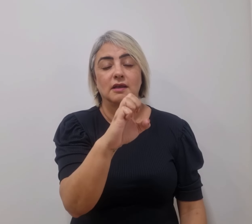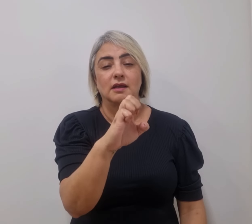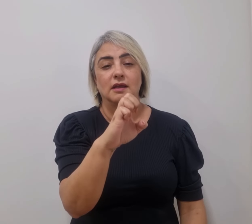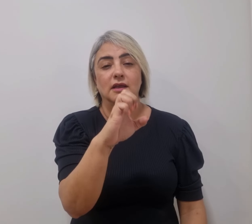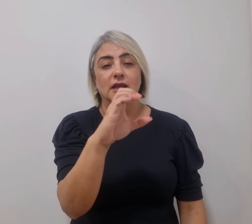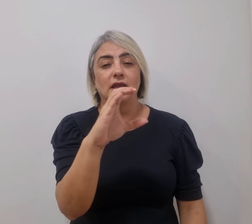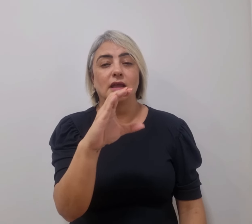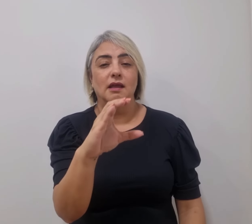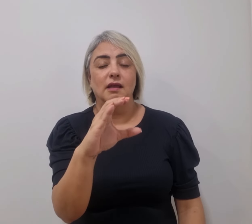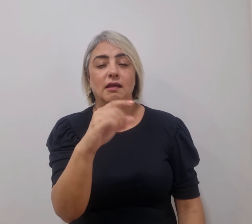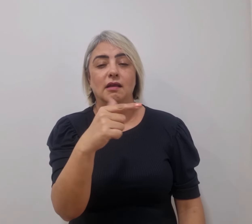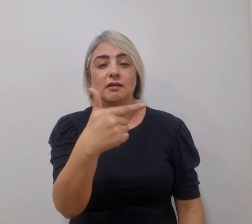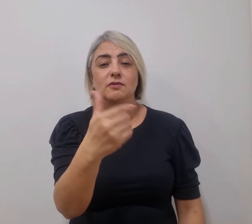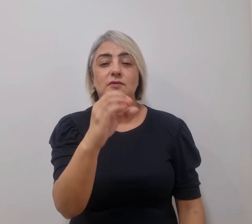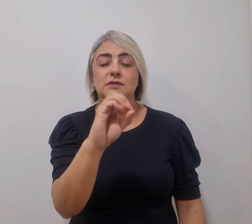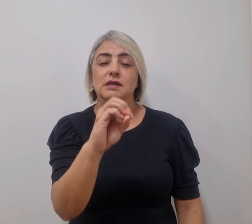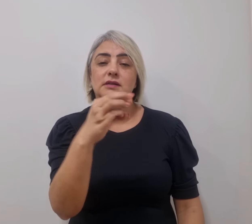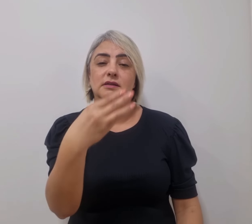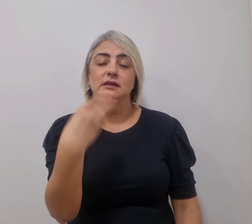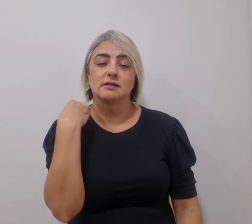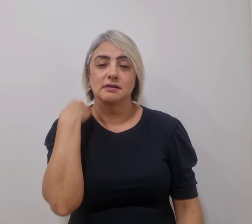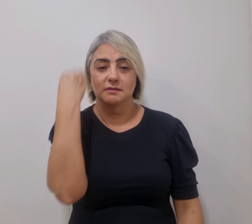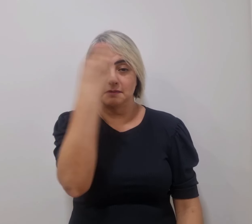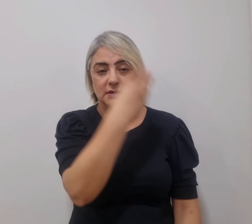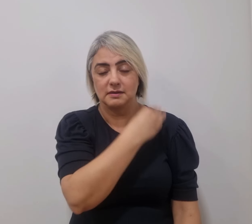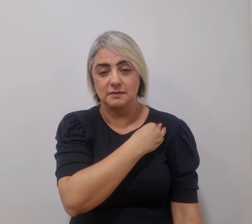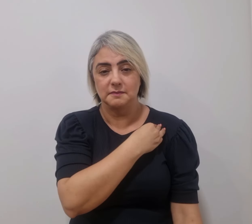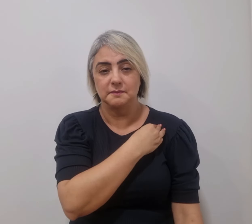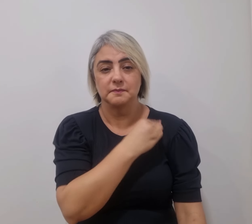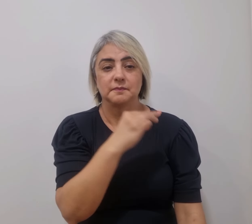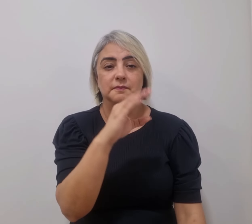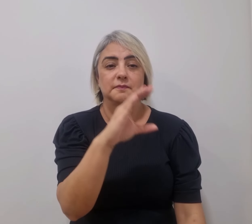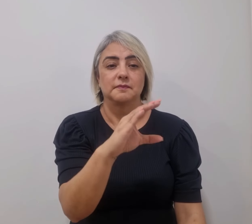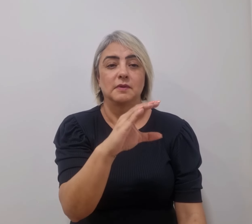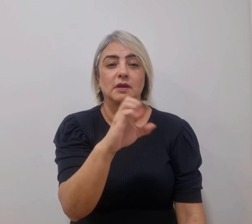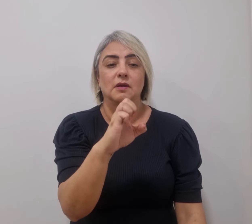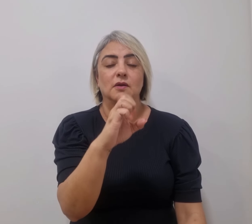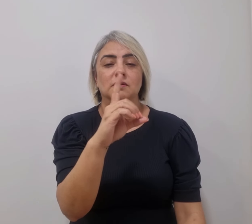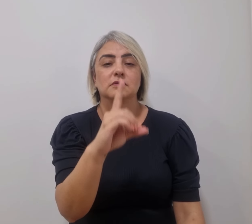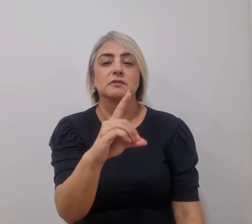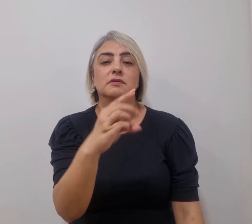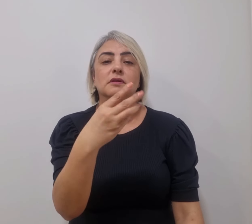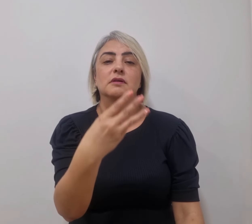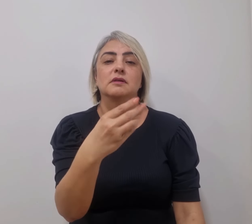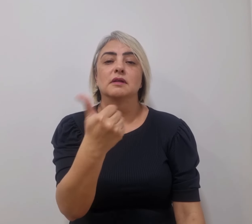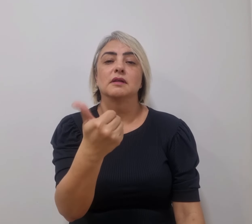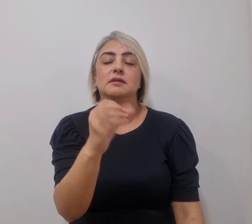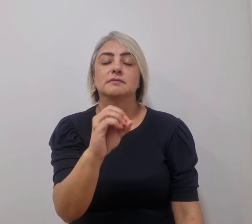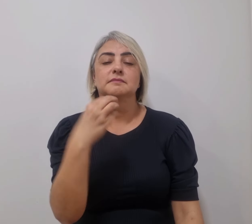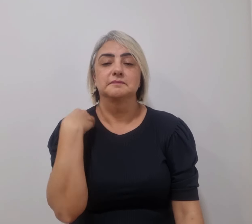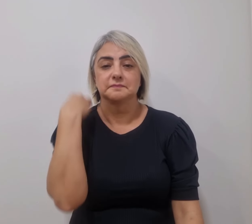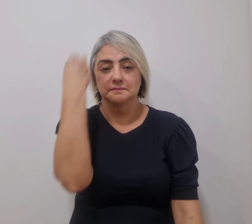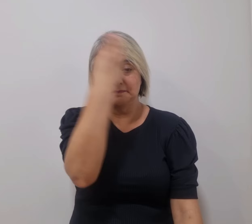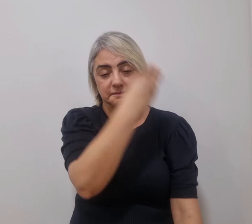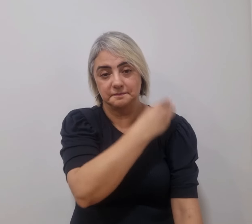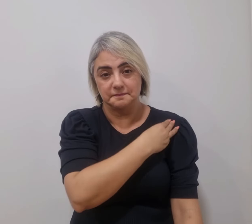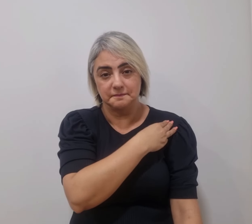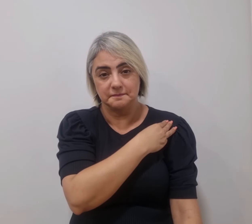203 de Santa Maria, o SEF 303 de Santa Maria e o